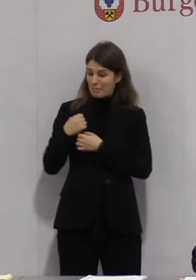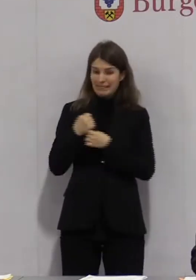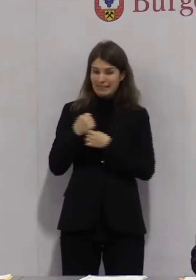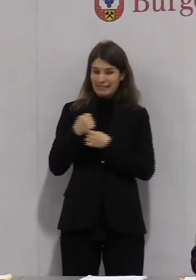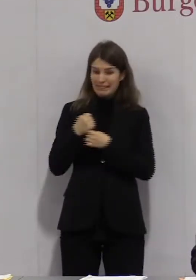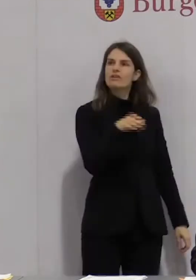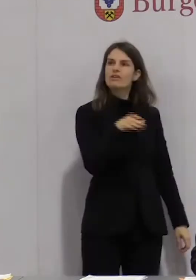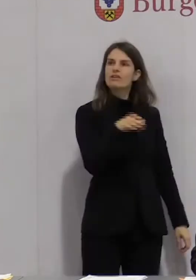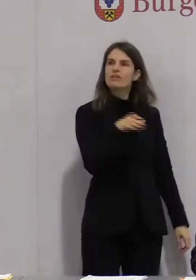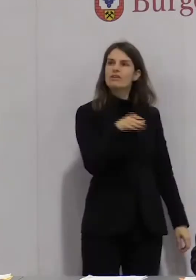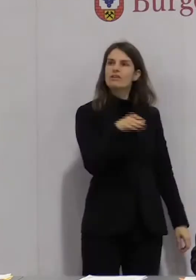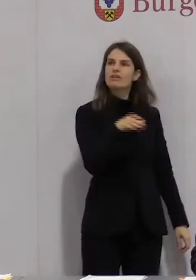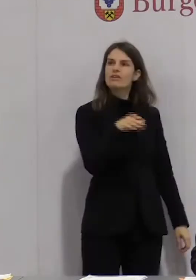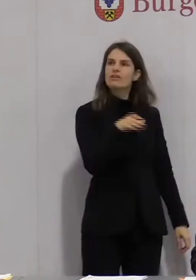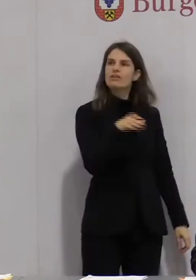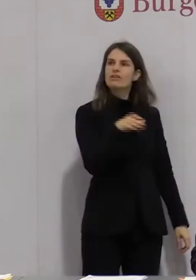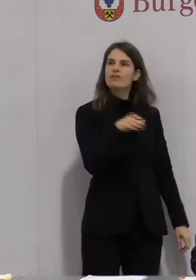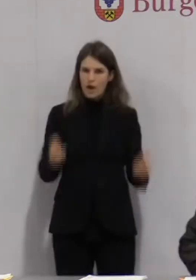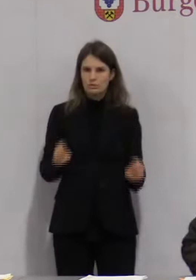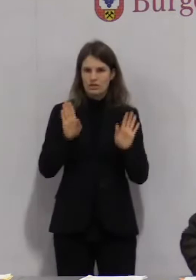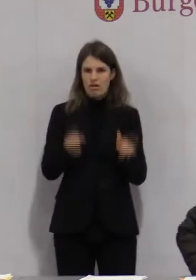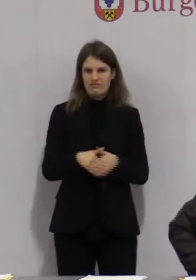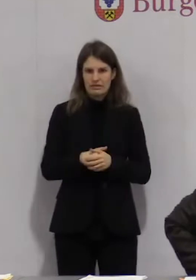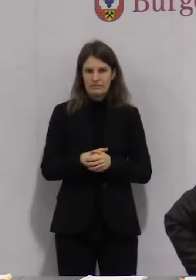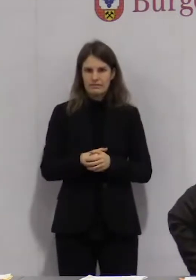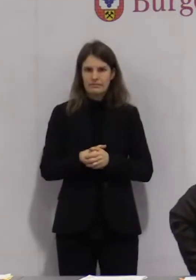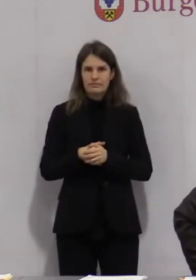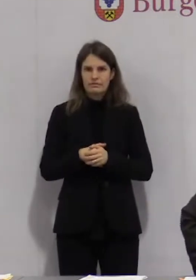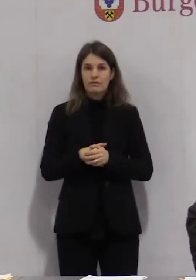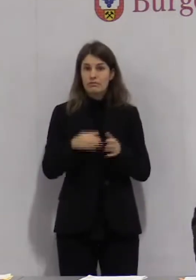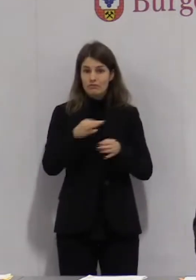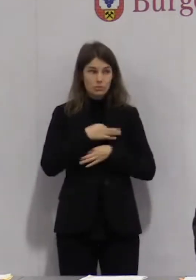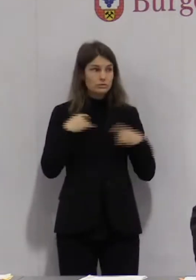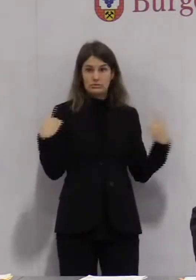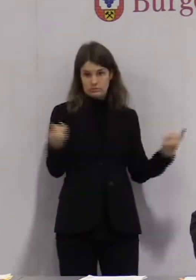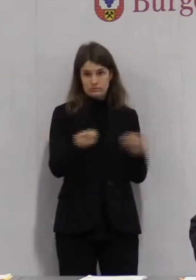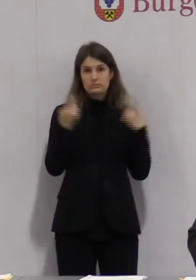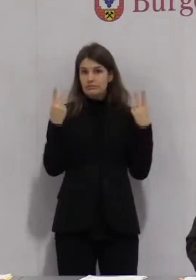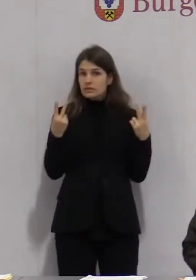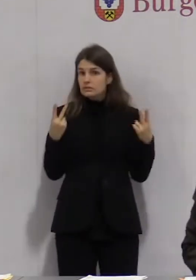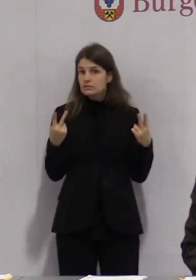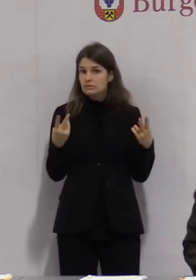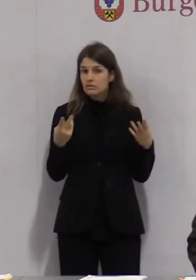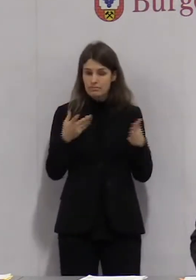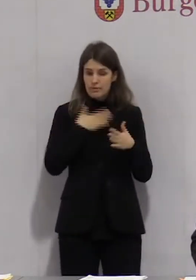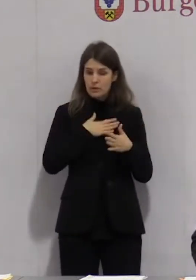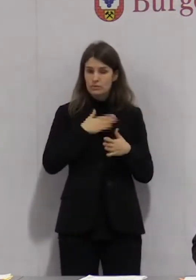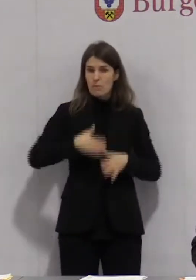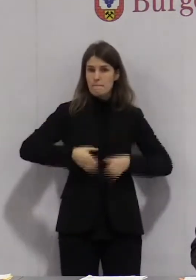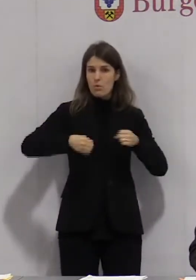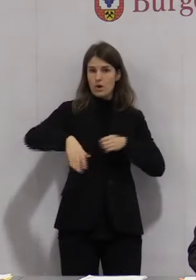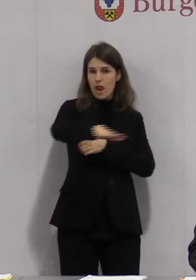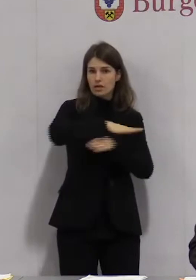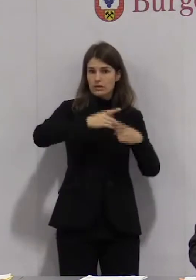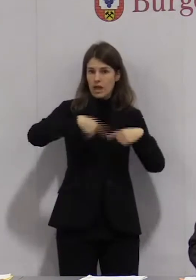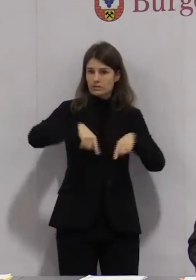Gefäßen verkauft werden. Das spielt für uns im Burgenlandkreis durchaus eine Rolle, weil wenn jetzt